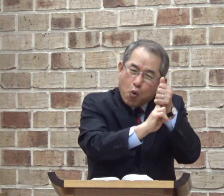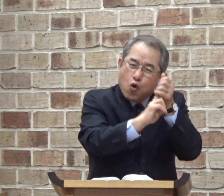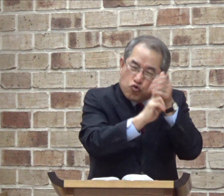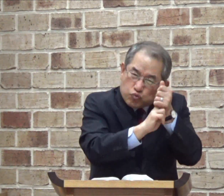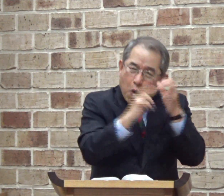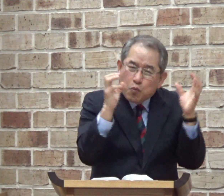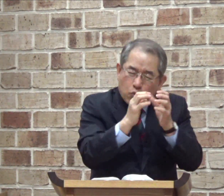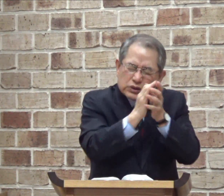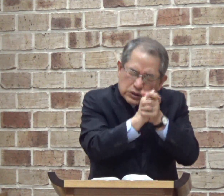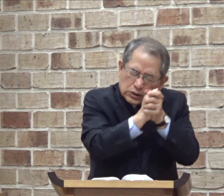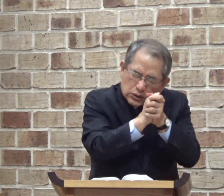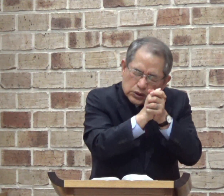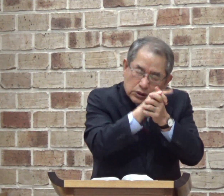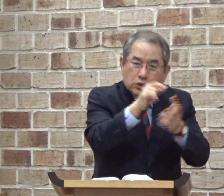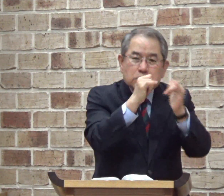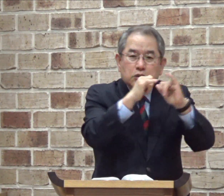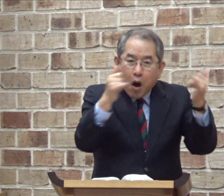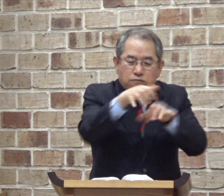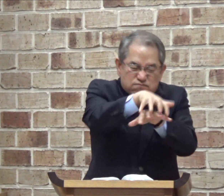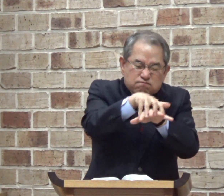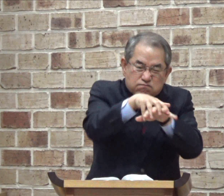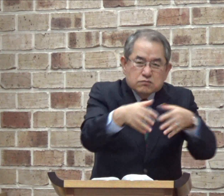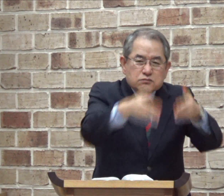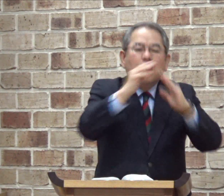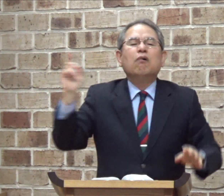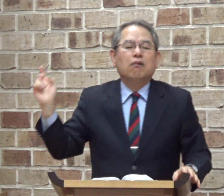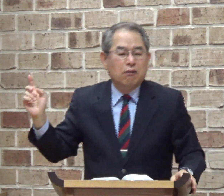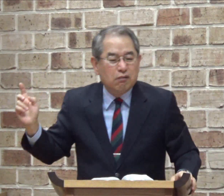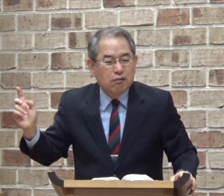환난 당하는 그때에 숨어있던 사람들이 모여서 세워진 교회입니다.